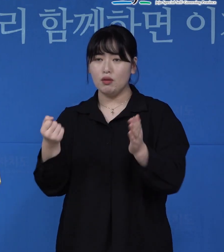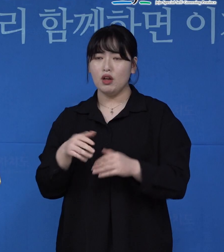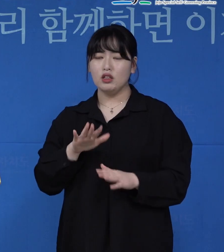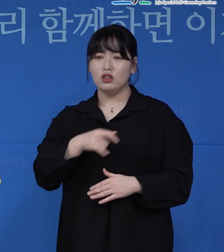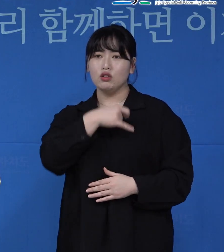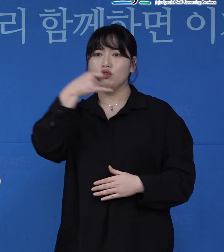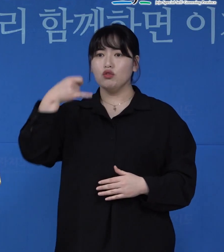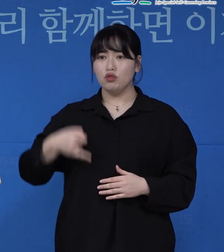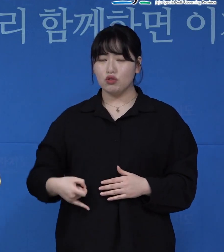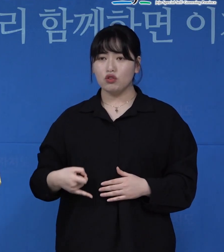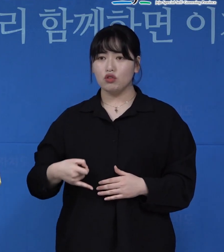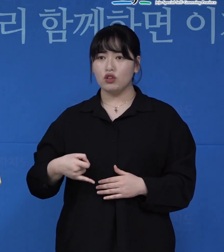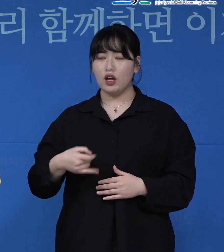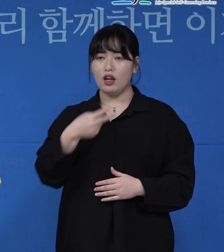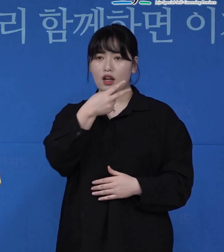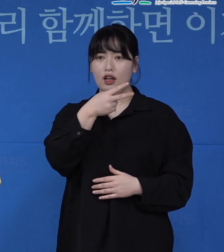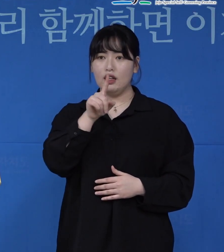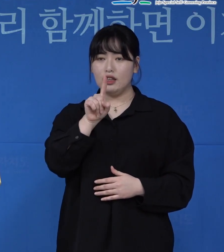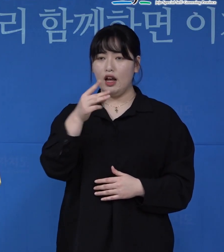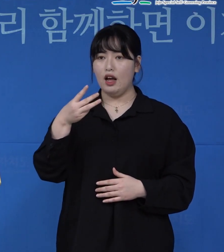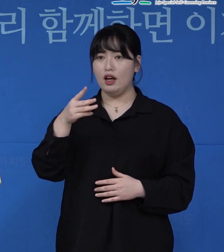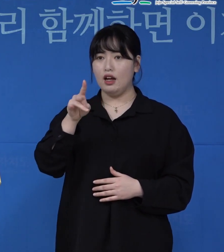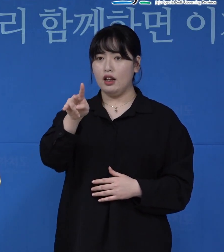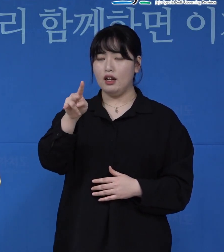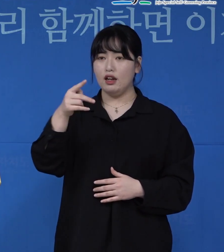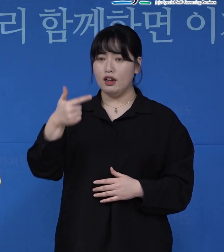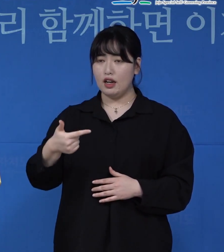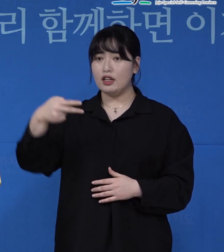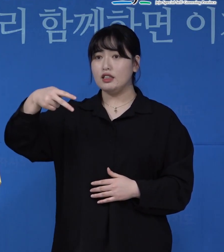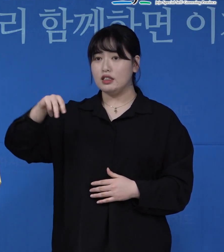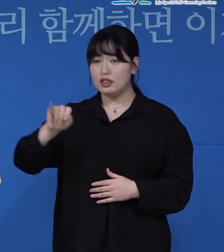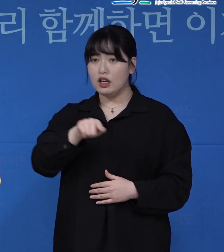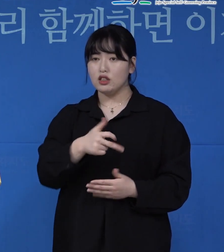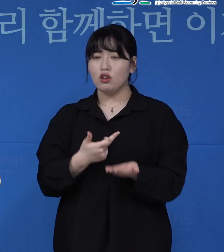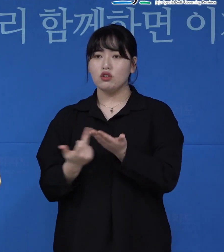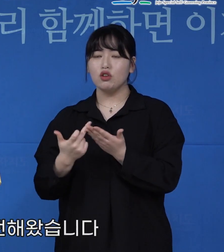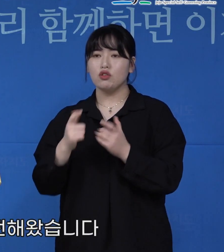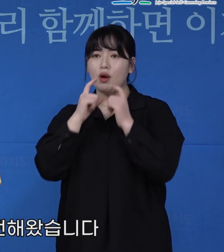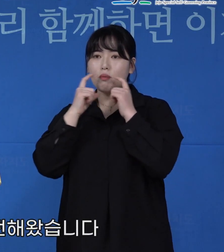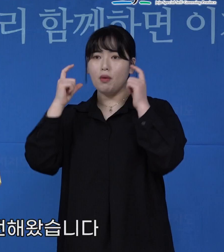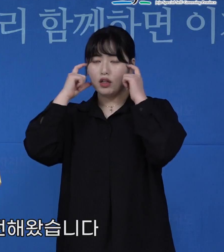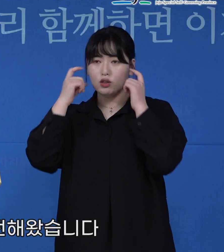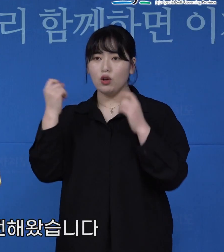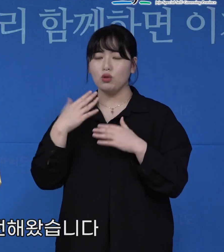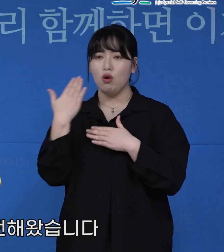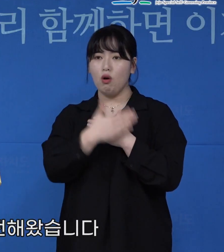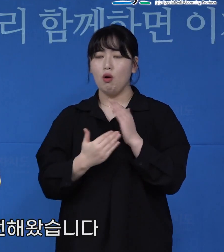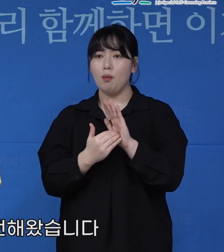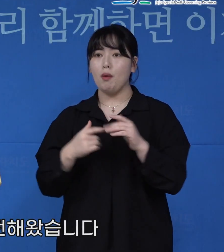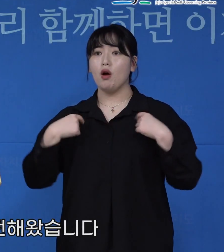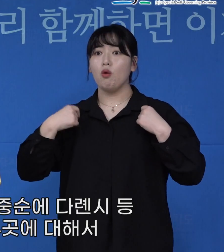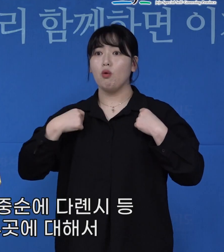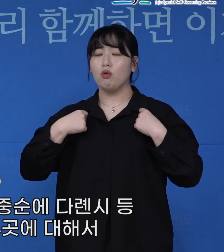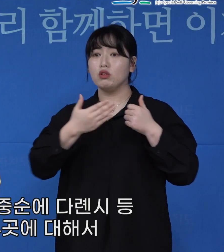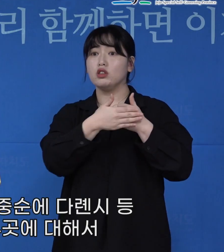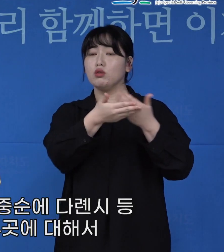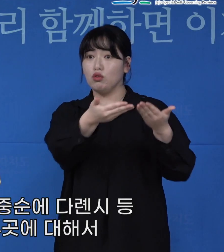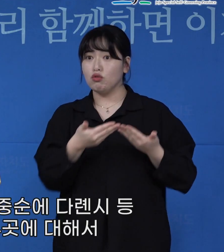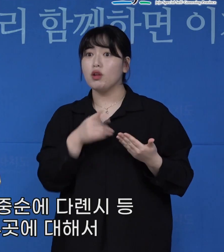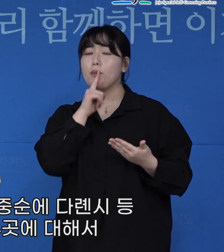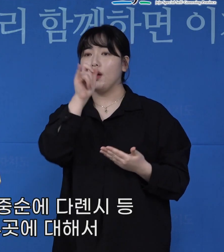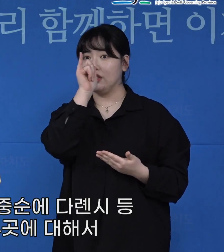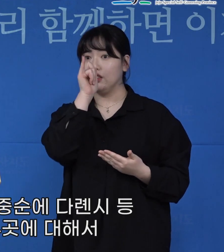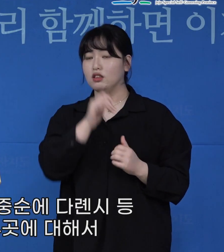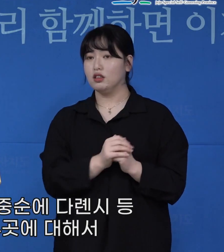우호 도시인 다롄시에서 제주에 마스크와 방호복을 지원하겠다고 전해왔습니다. 앞서